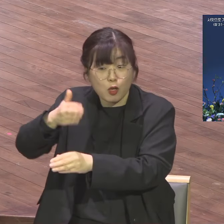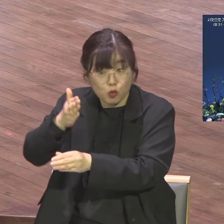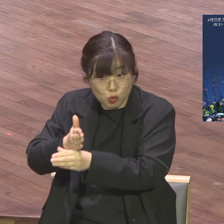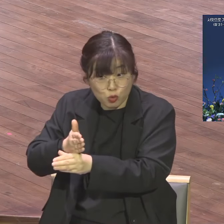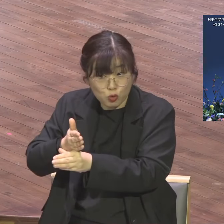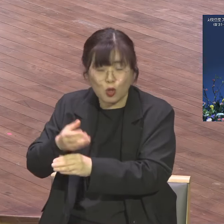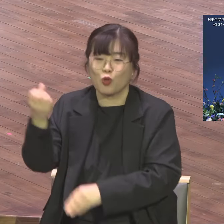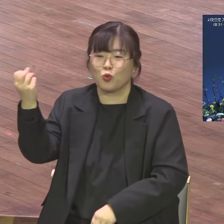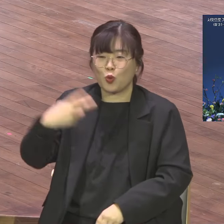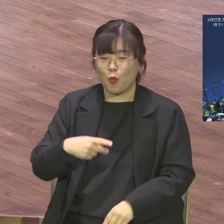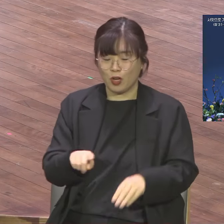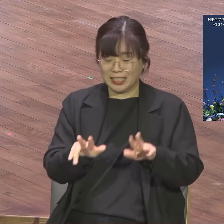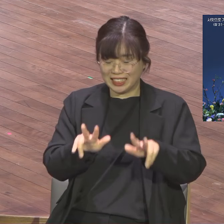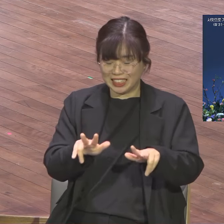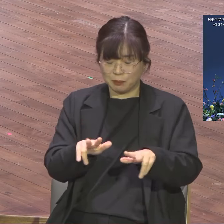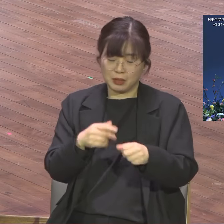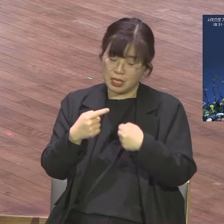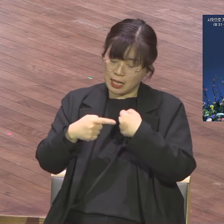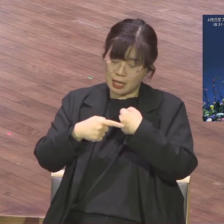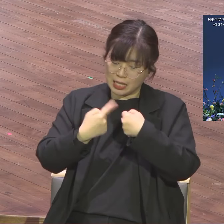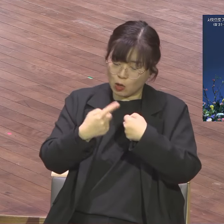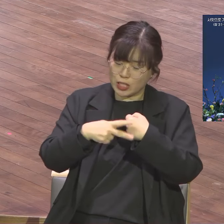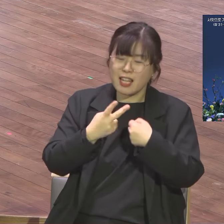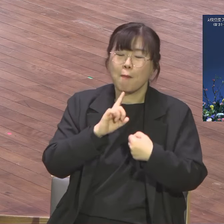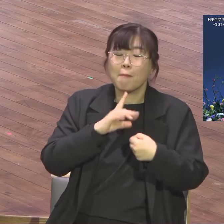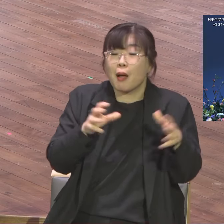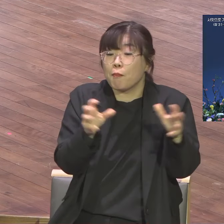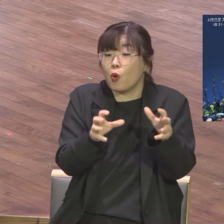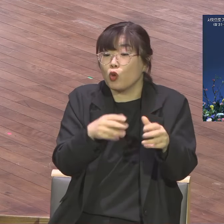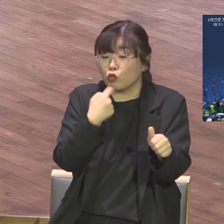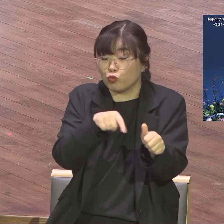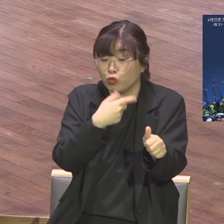이때가요 렘넌트를 올바르게 세워주는 적기예요. 초등학교